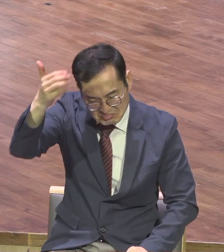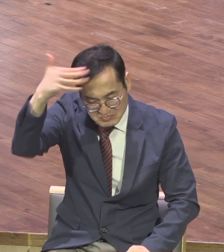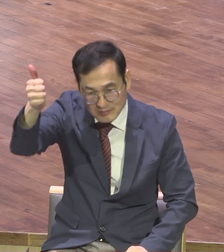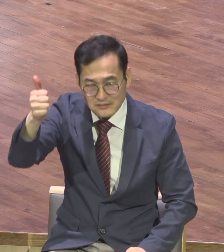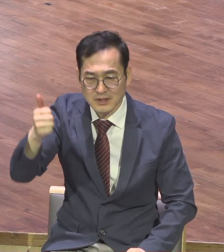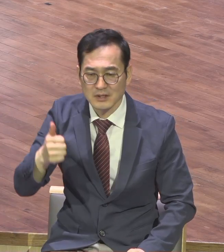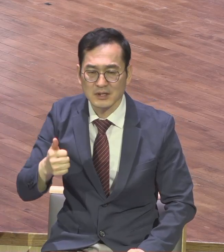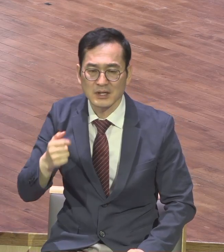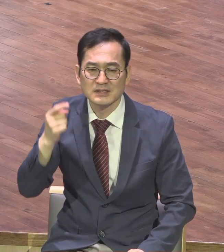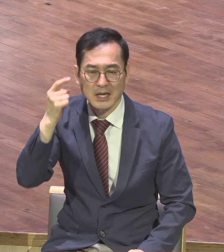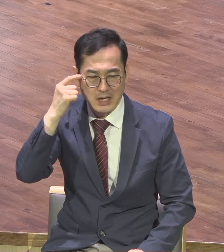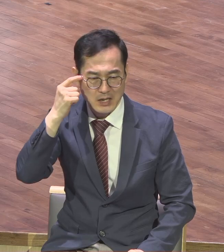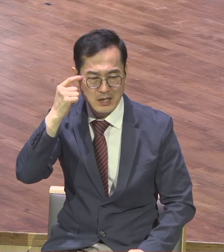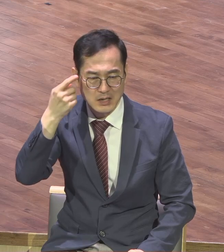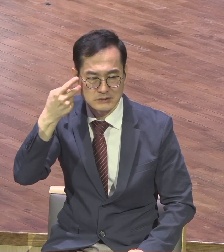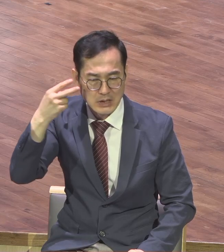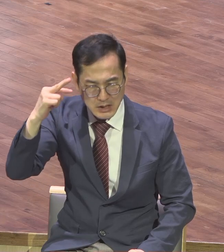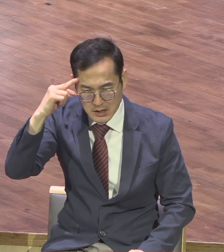창조 원리가.